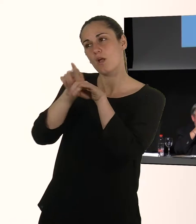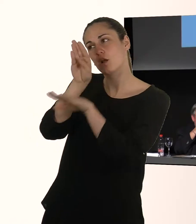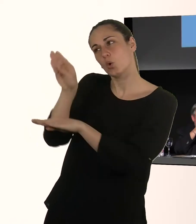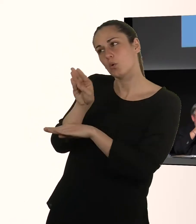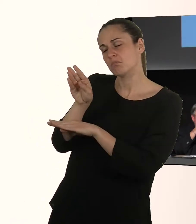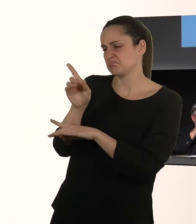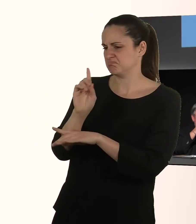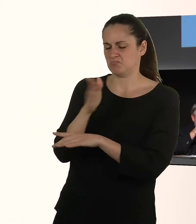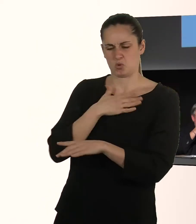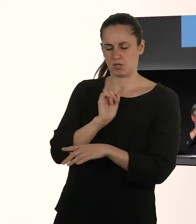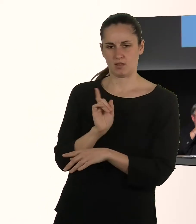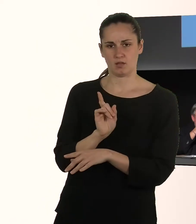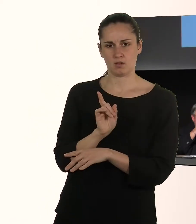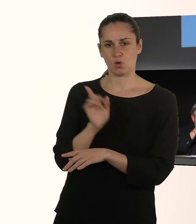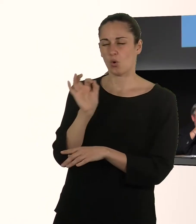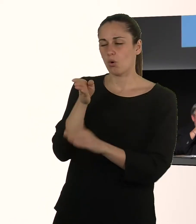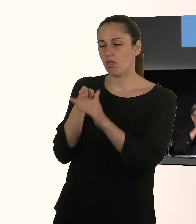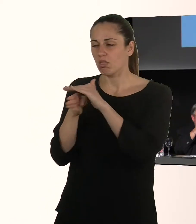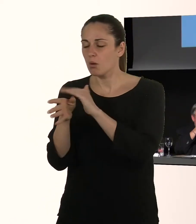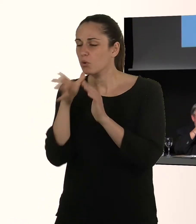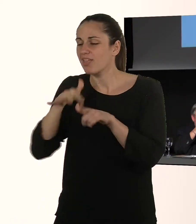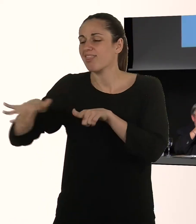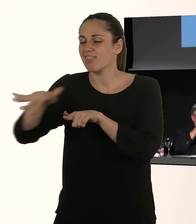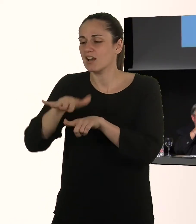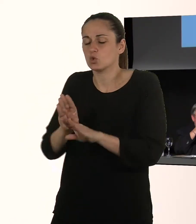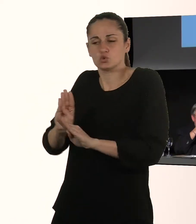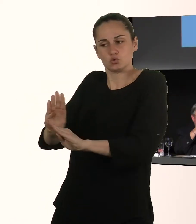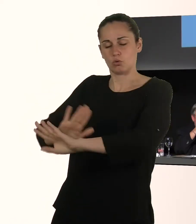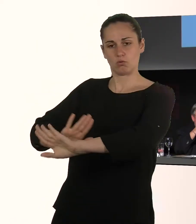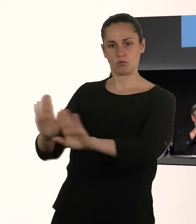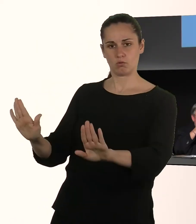intruso en un territorio que pensaba que no le correspondía.